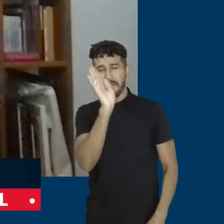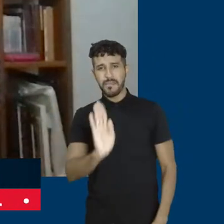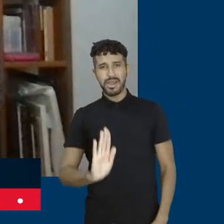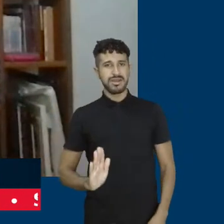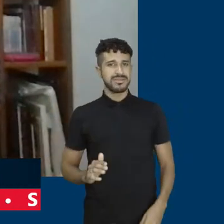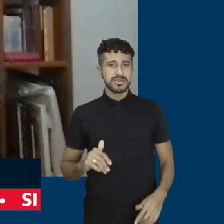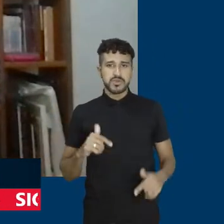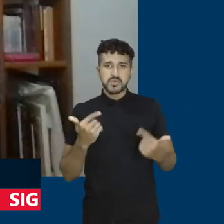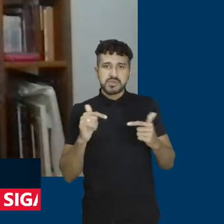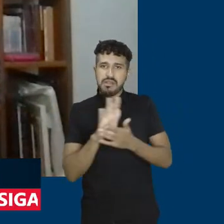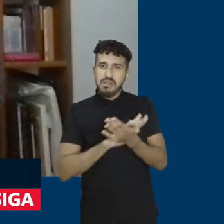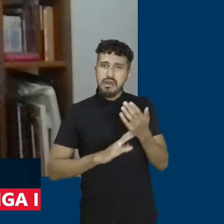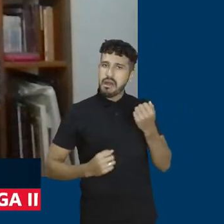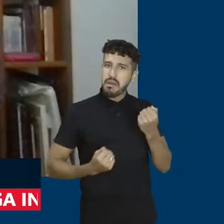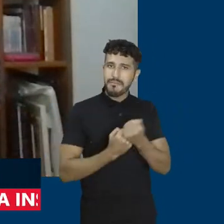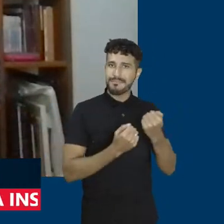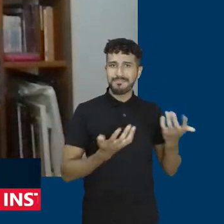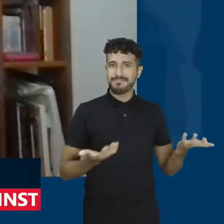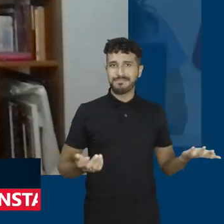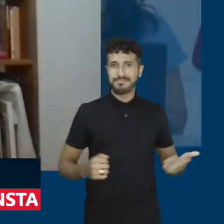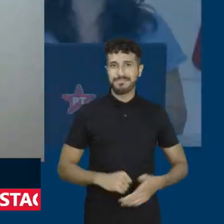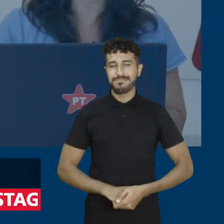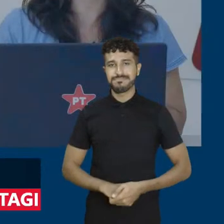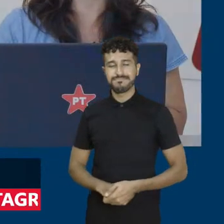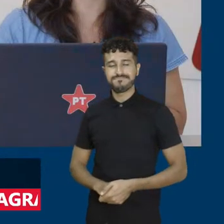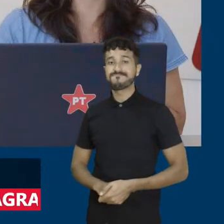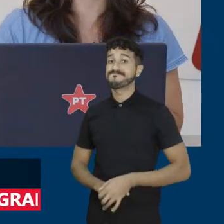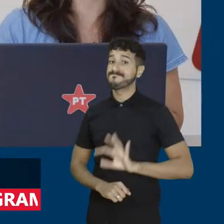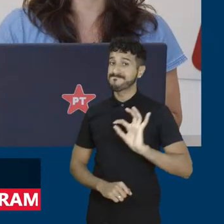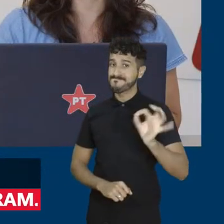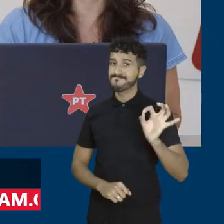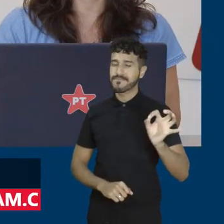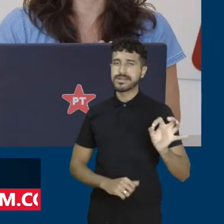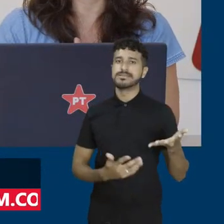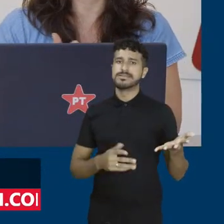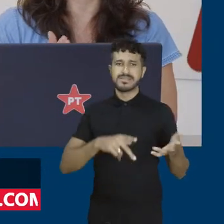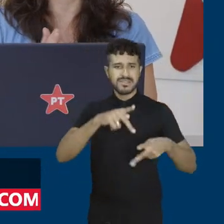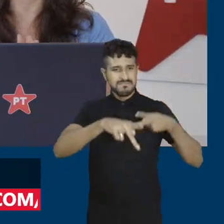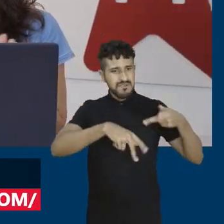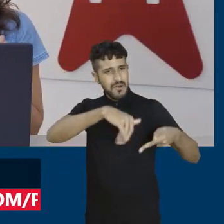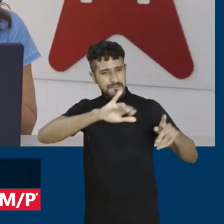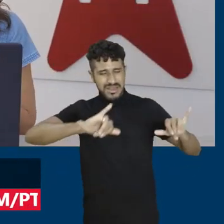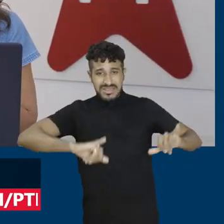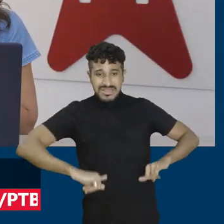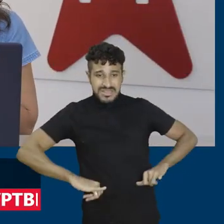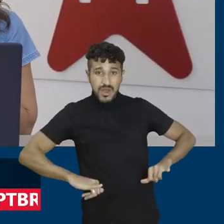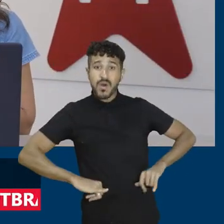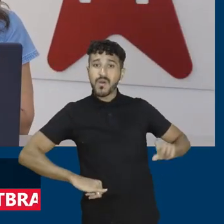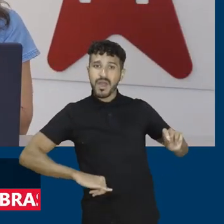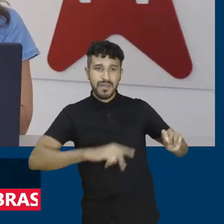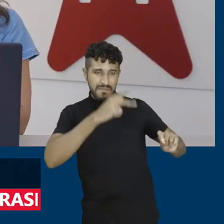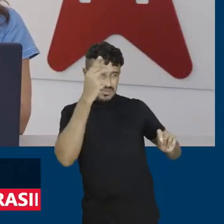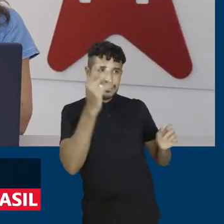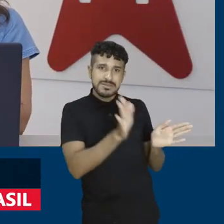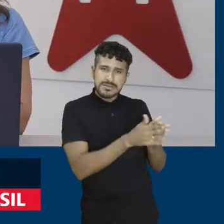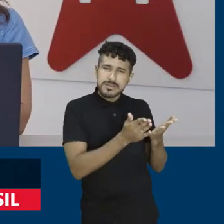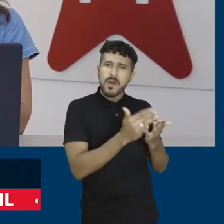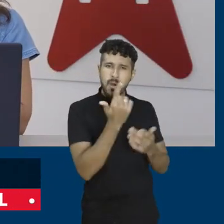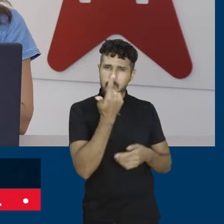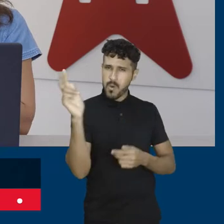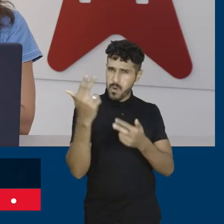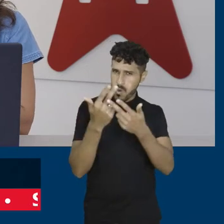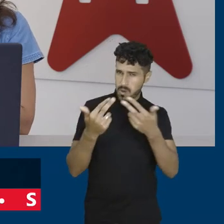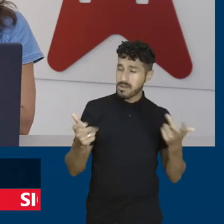completamente desprotegido. E a população, né, que mais sofre realmente é a população de baixa renda. E outra coisa